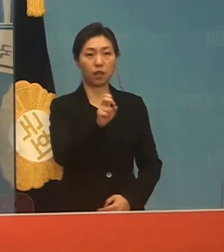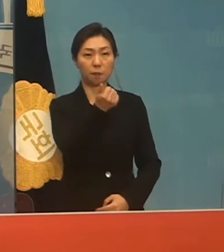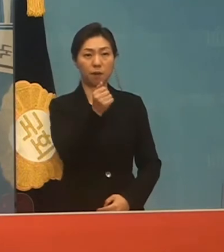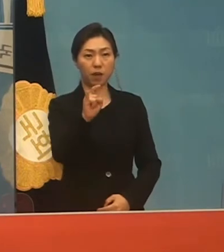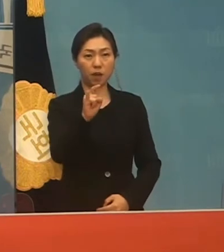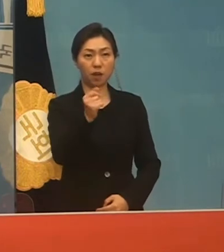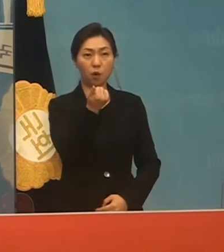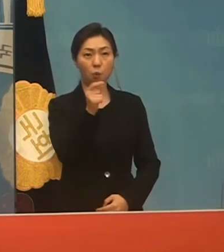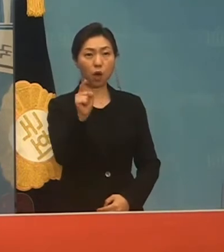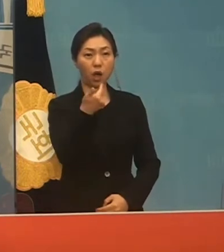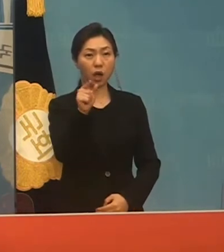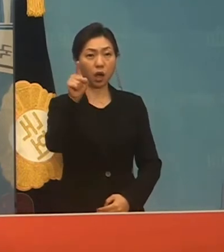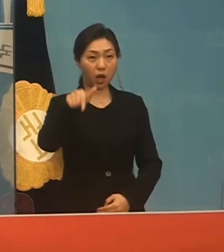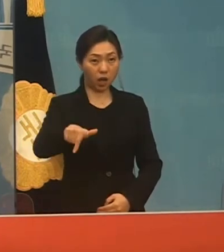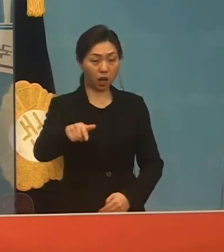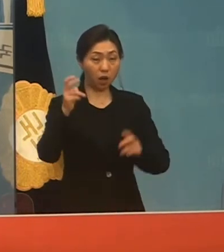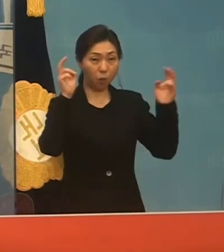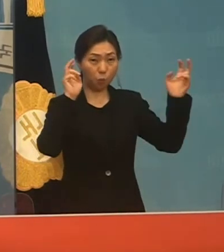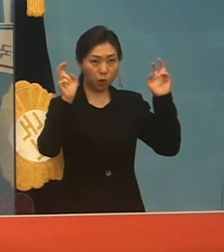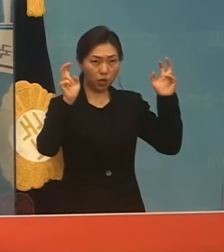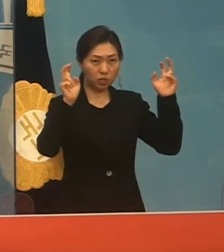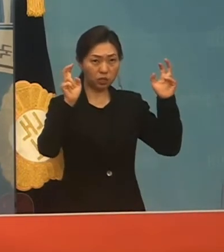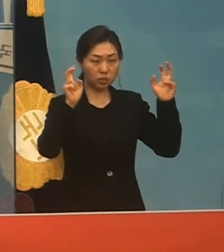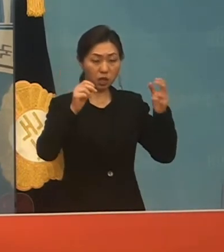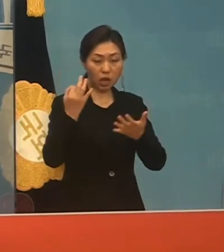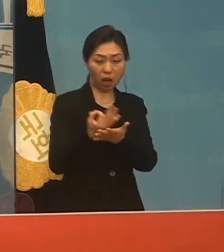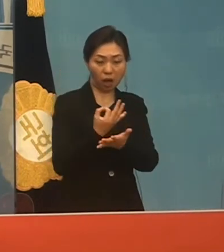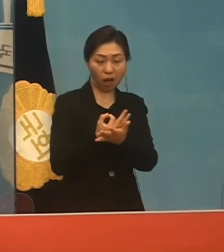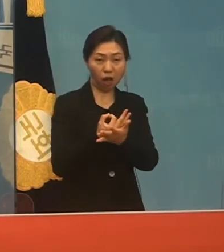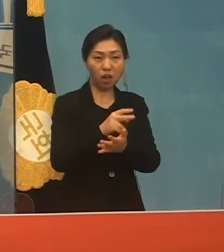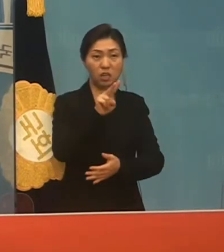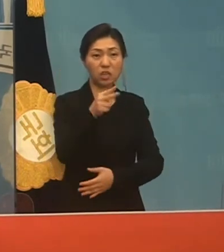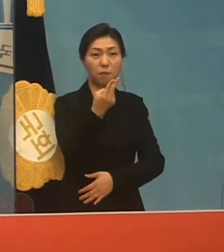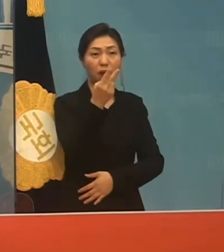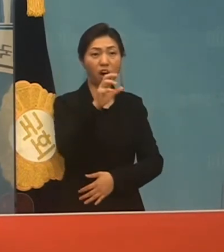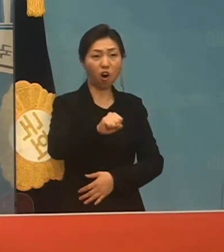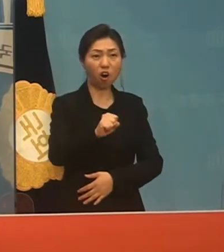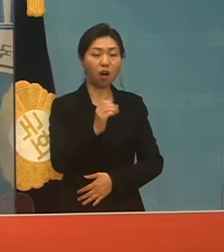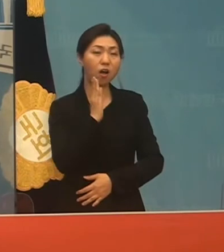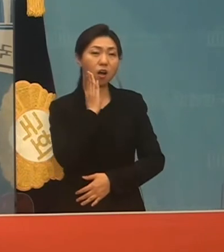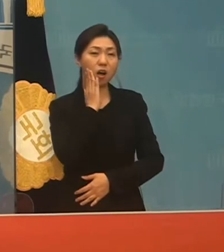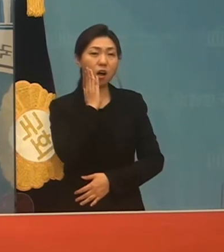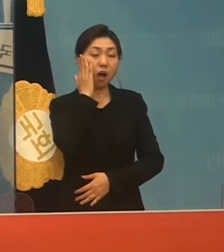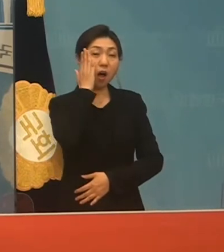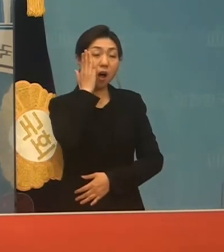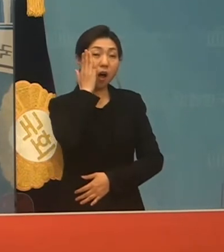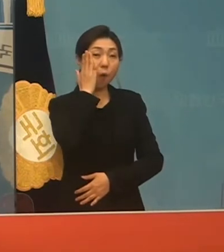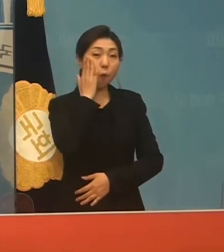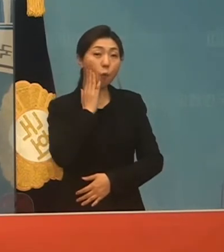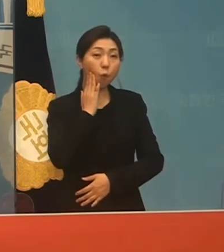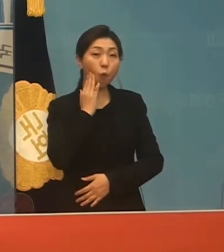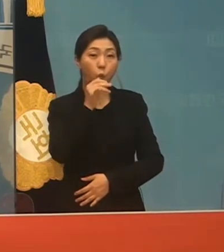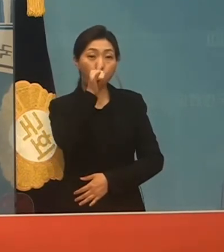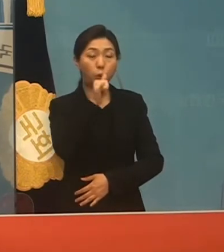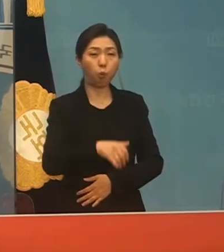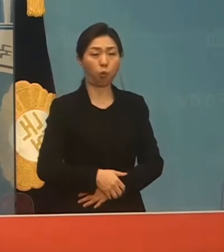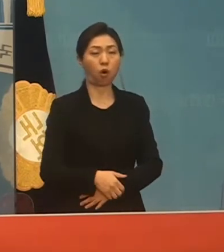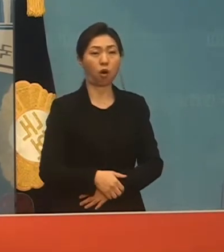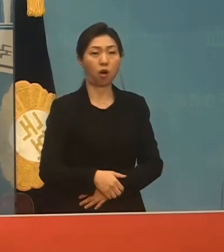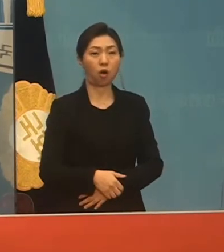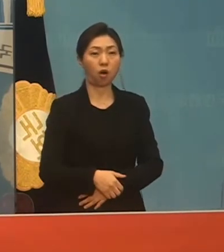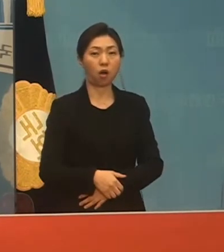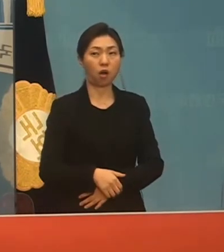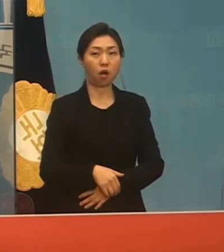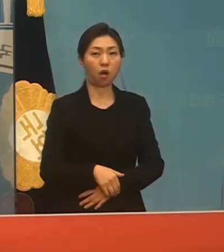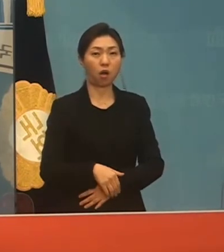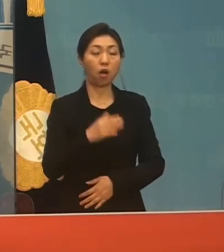남해학은 해년마다 200에 300억 흑자를 냅니다. 농협도 1조에서 2, 3조가 이렇게 매년 흑자를